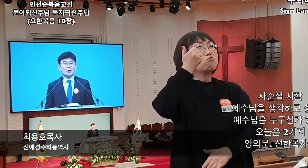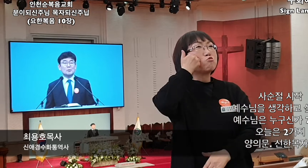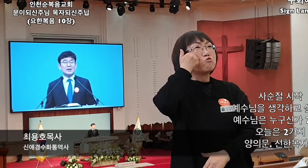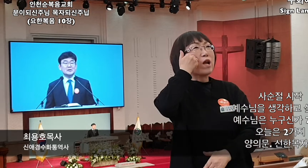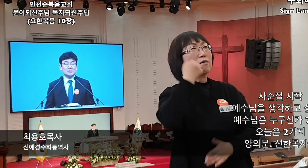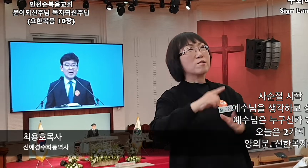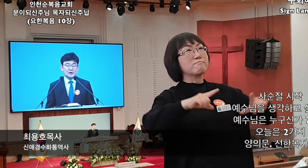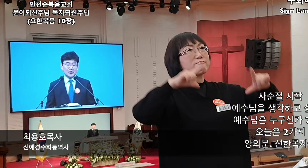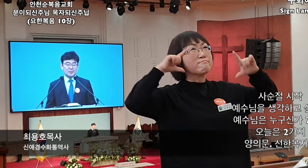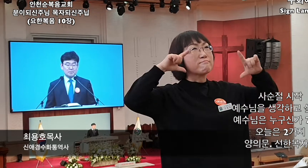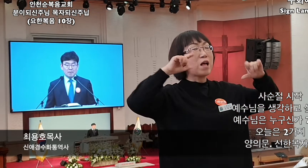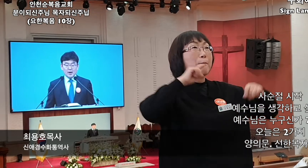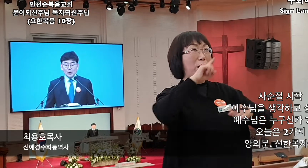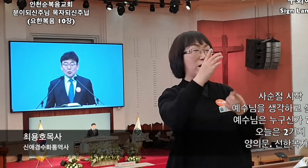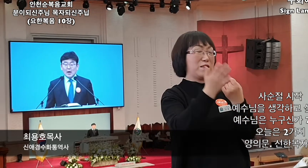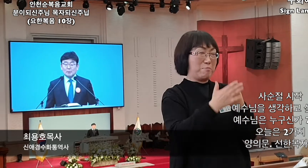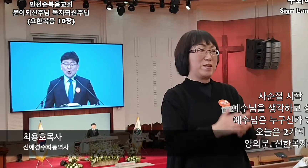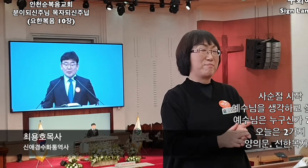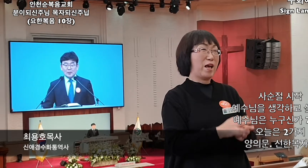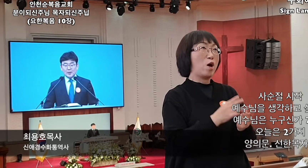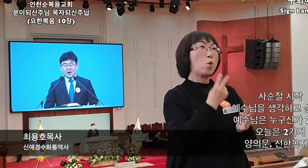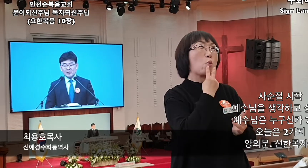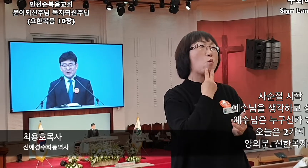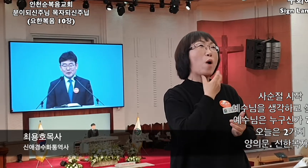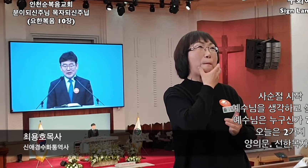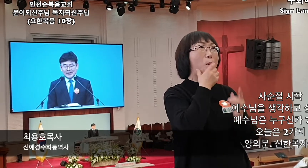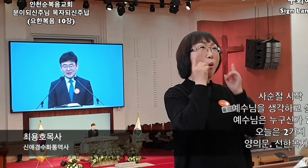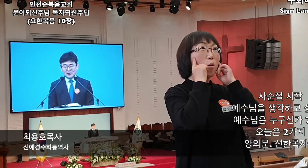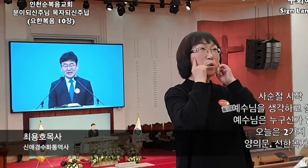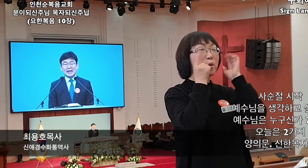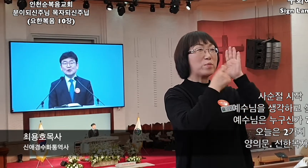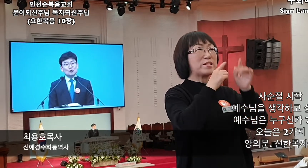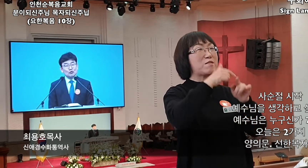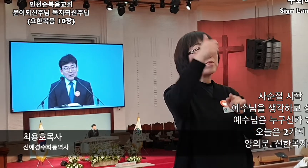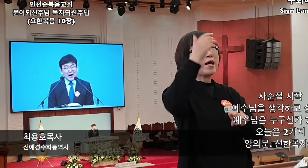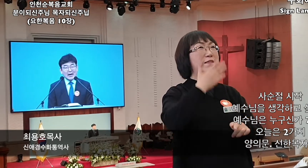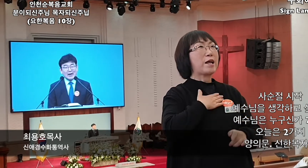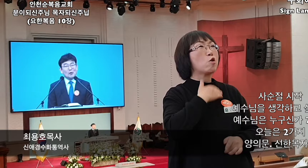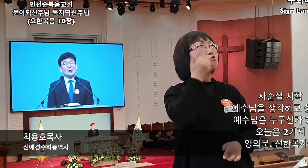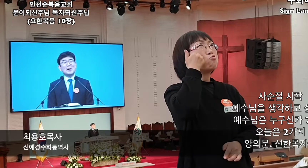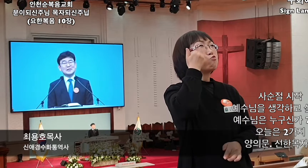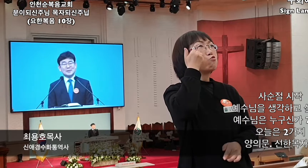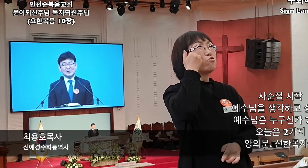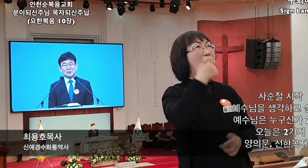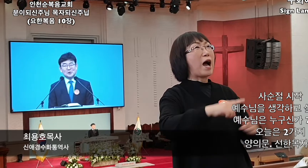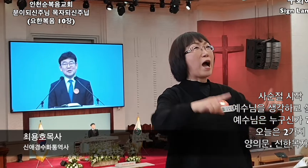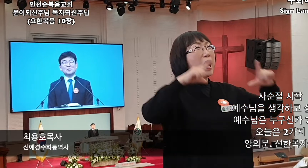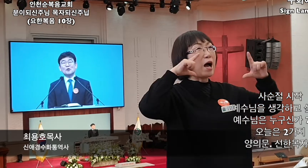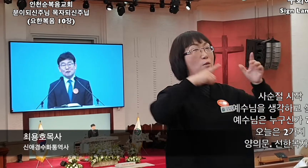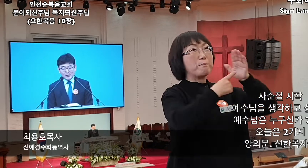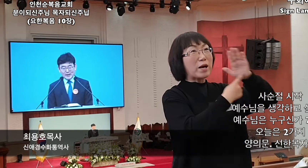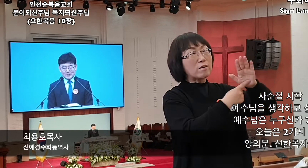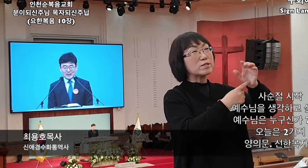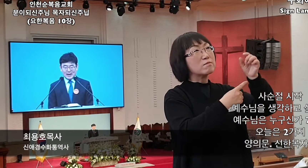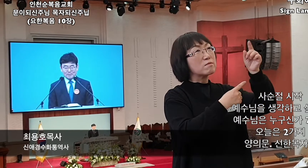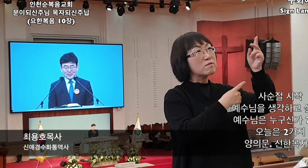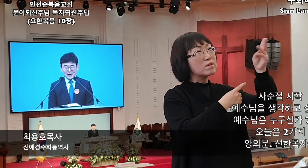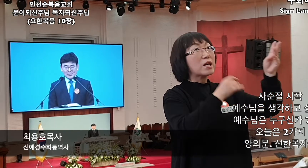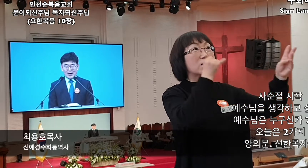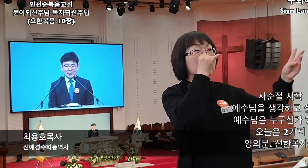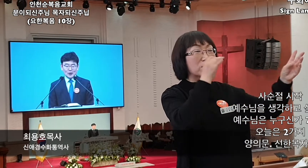누구다 라고 말씀을 하셔요. 요한복음을 보면 예수님께서 나는 누구다 라고 말씀하신 곳이 몇 군데